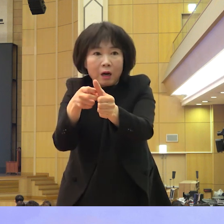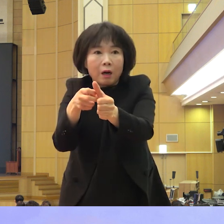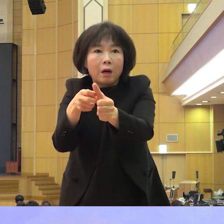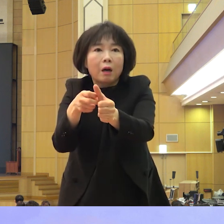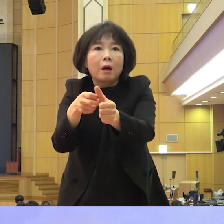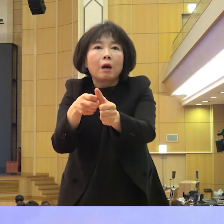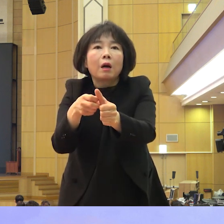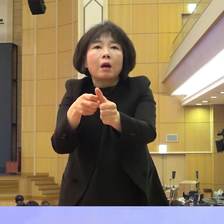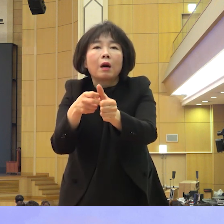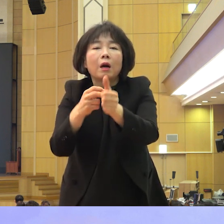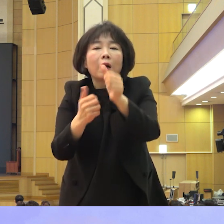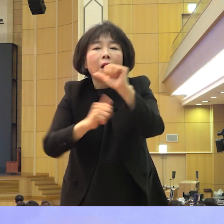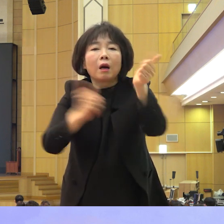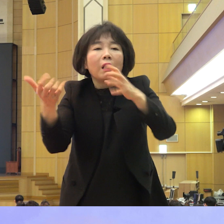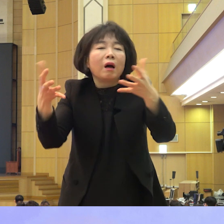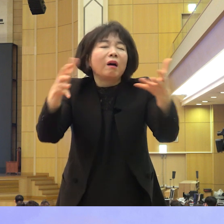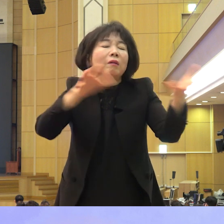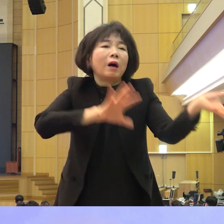말씀하기를 너는